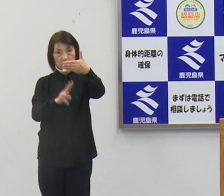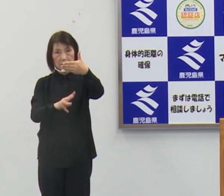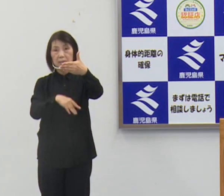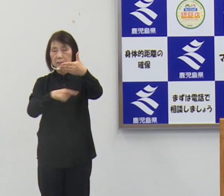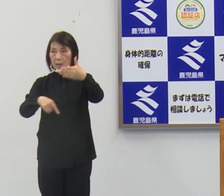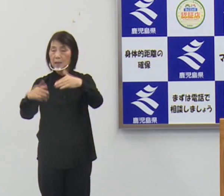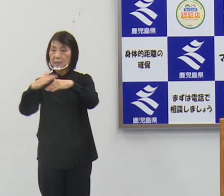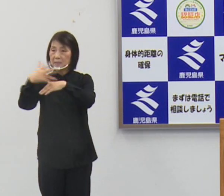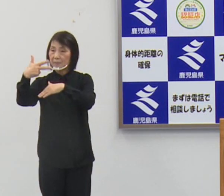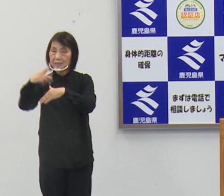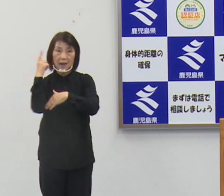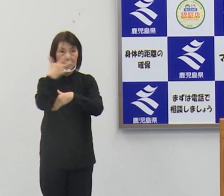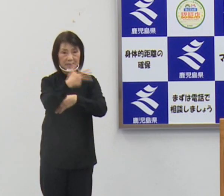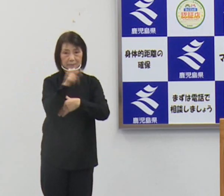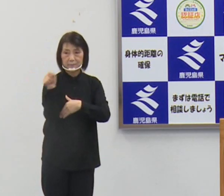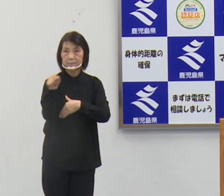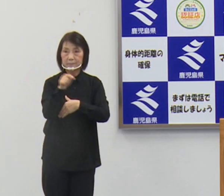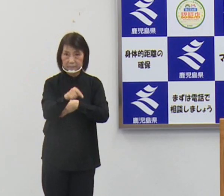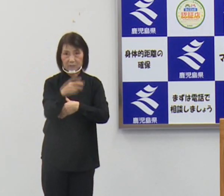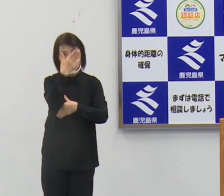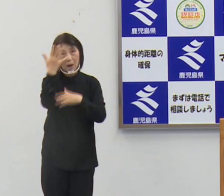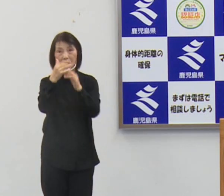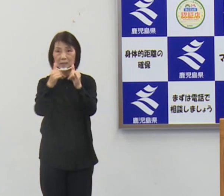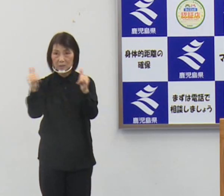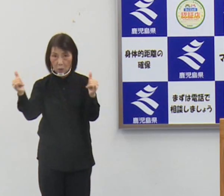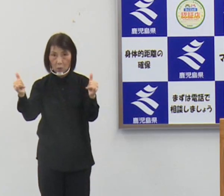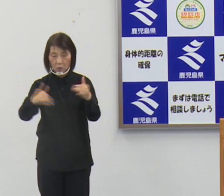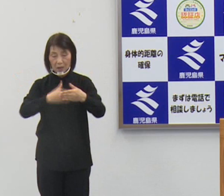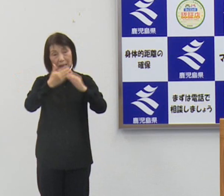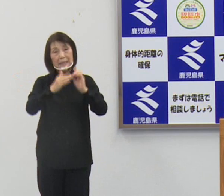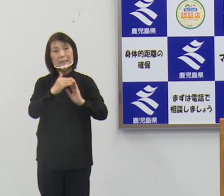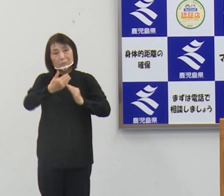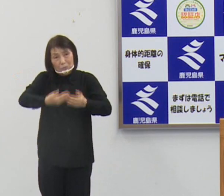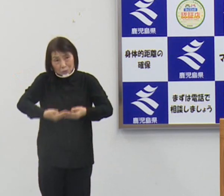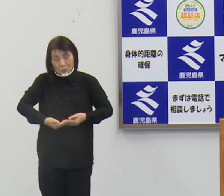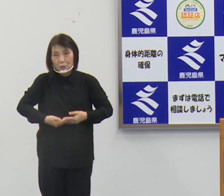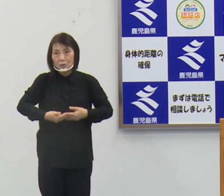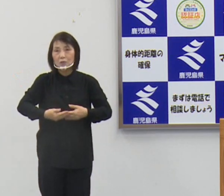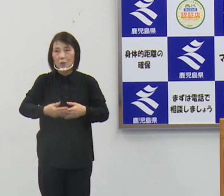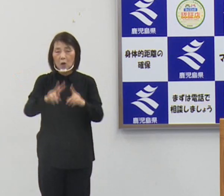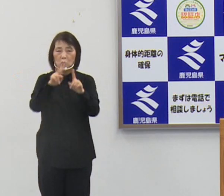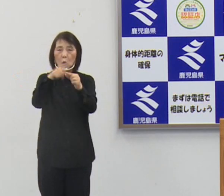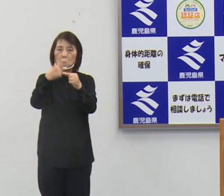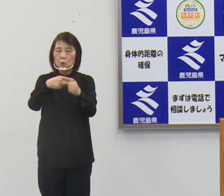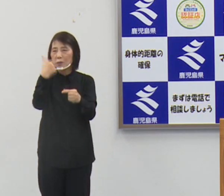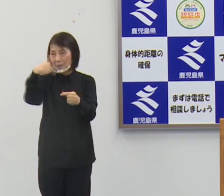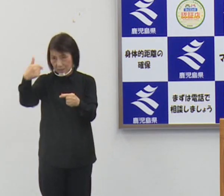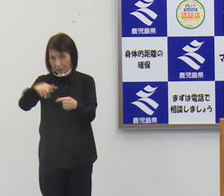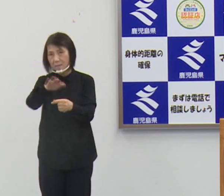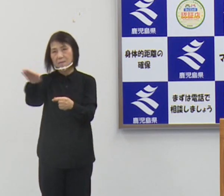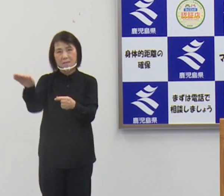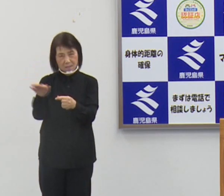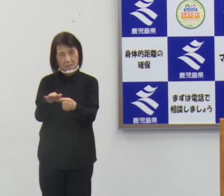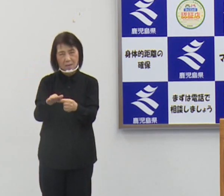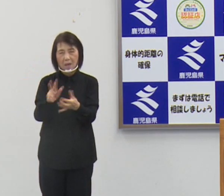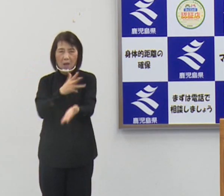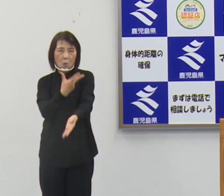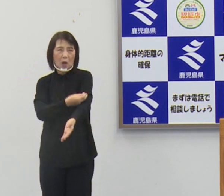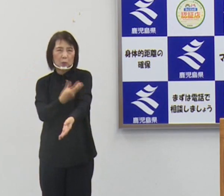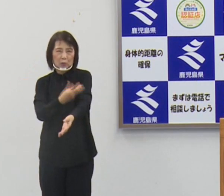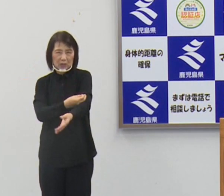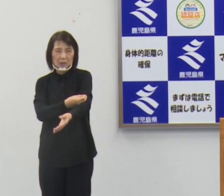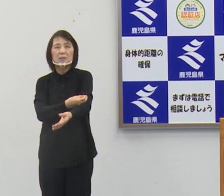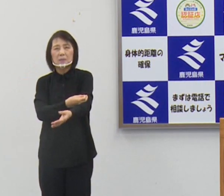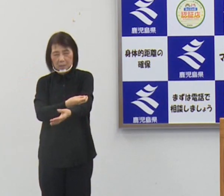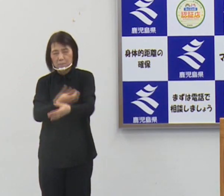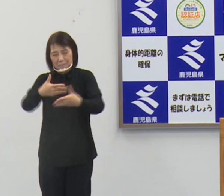霧島市において若い方や妊婦、小中学校の教職員などを対象にワクチンの大規模接